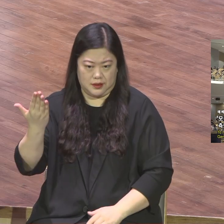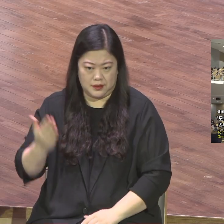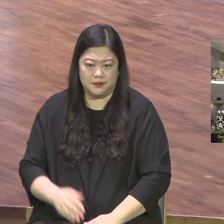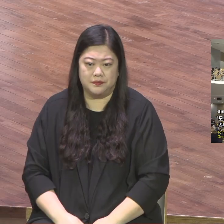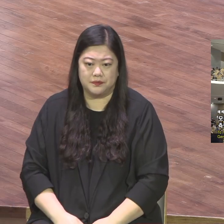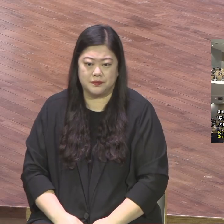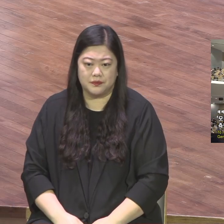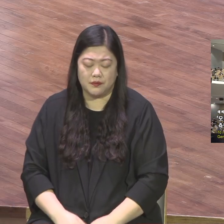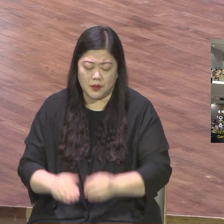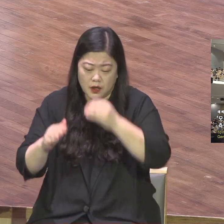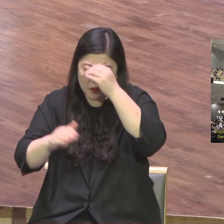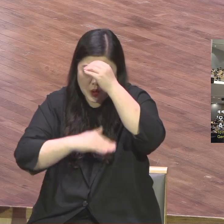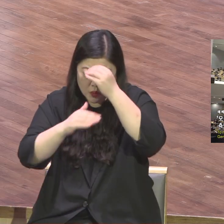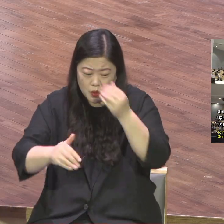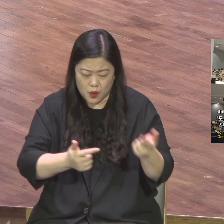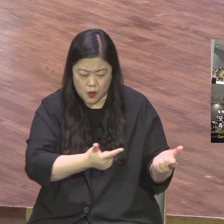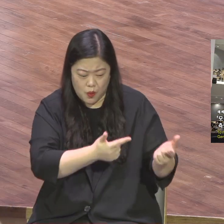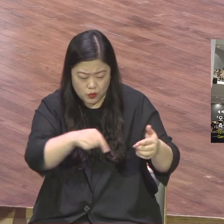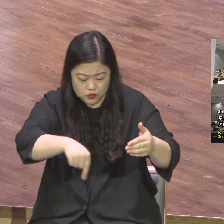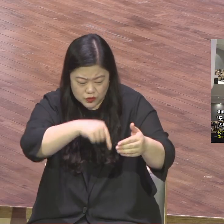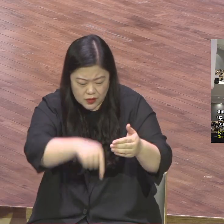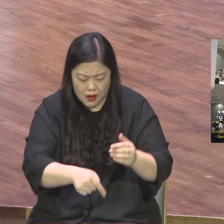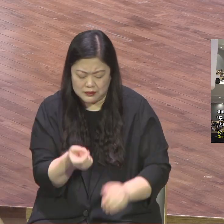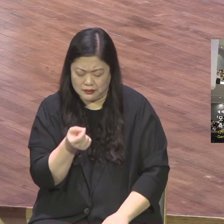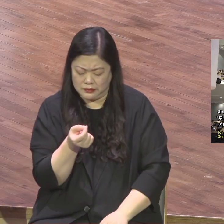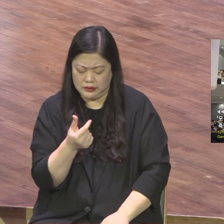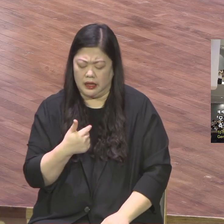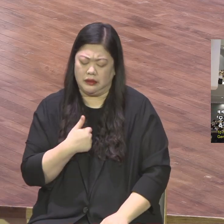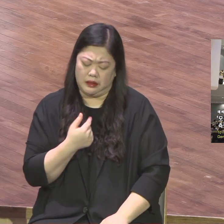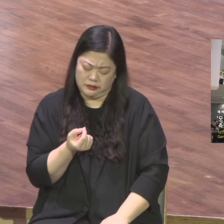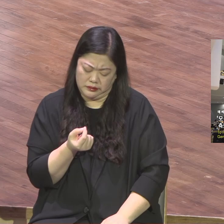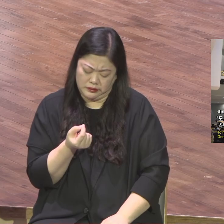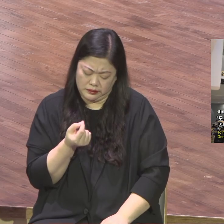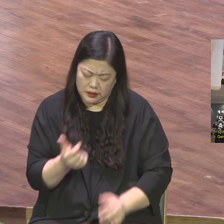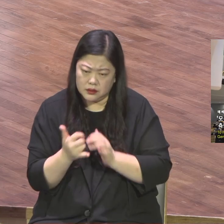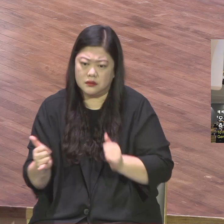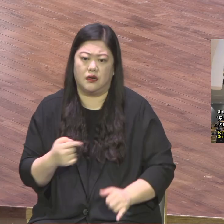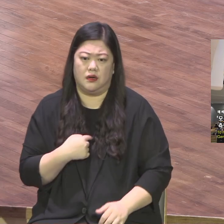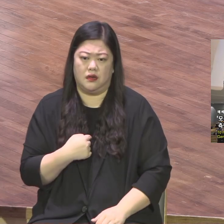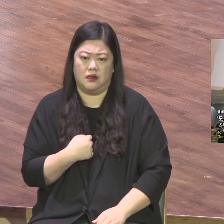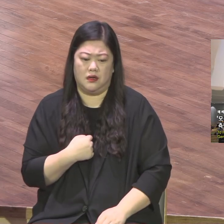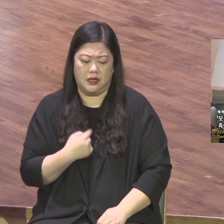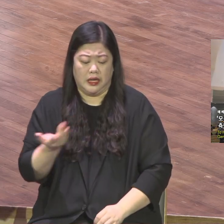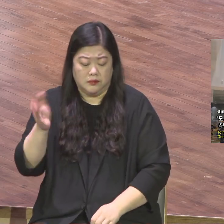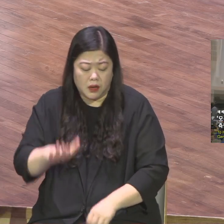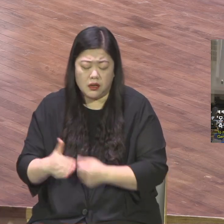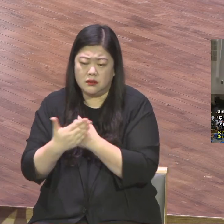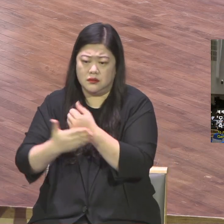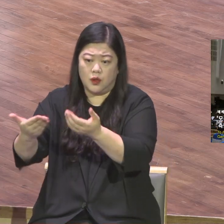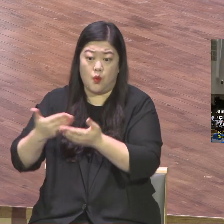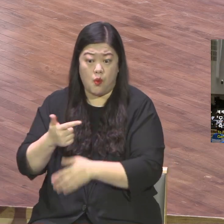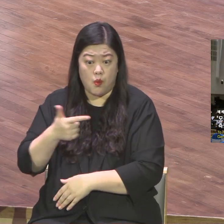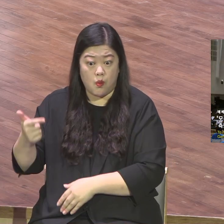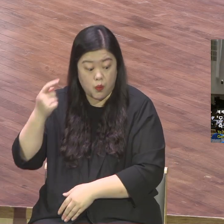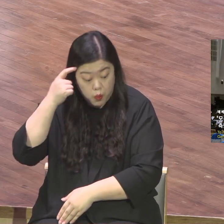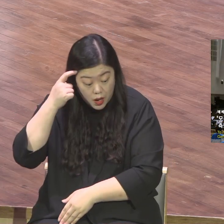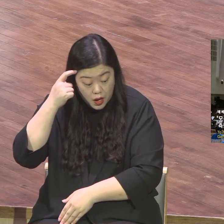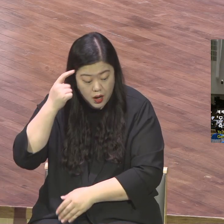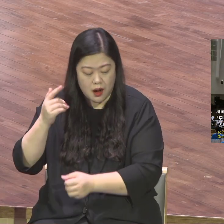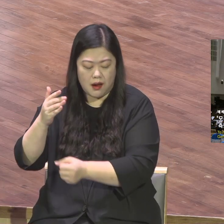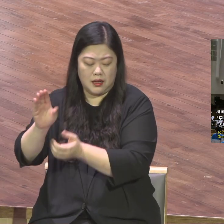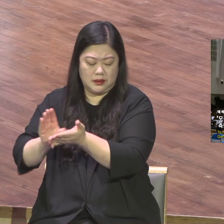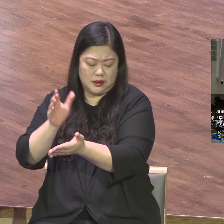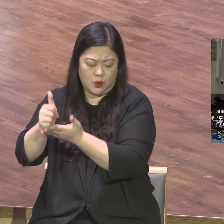모든 성도 중에 지극히 작은 자보다 더 작은 자에게 나에게 이 은혜를 주신 것은 측량할 수 없는